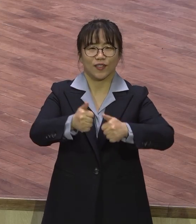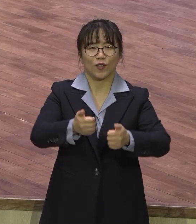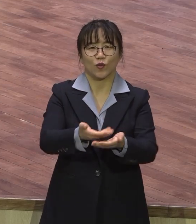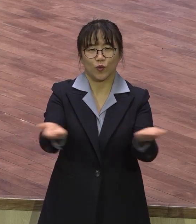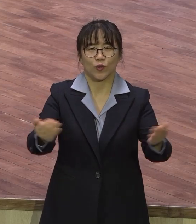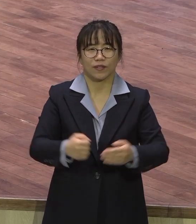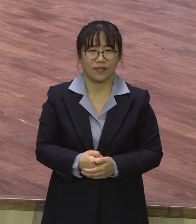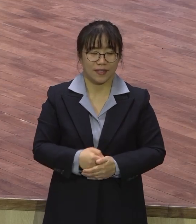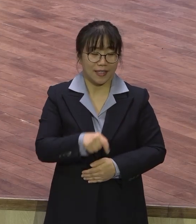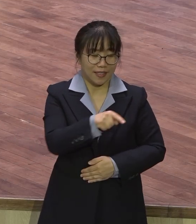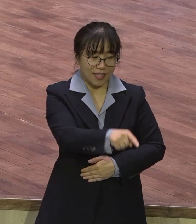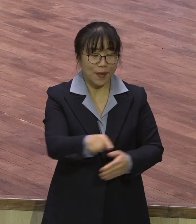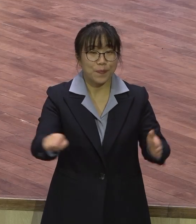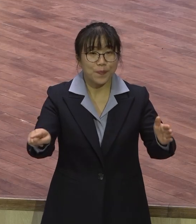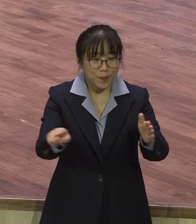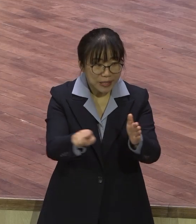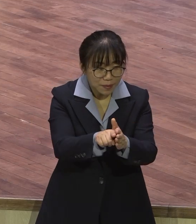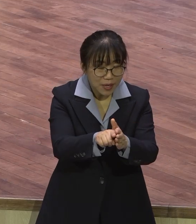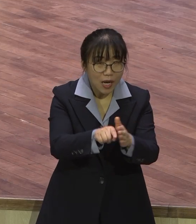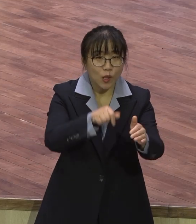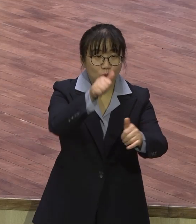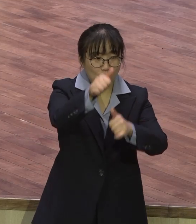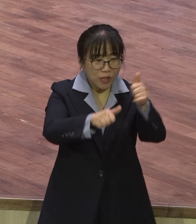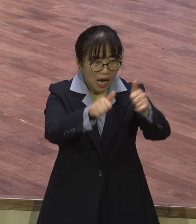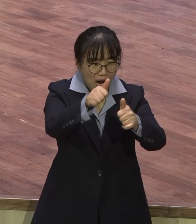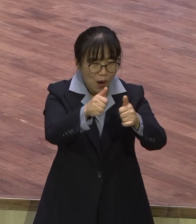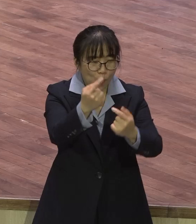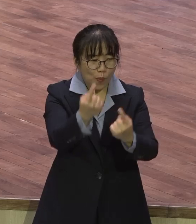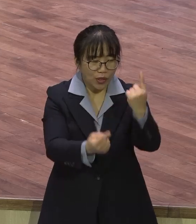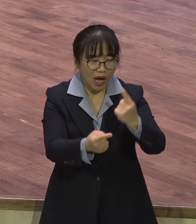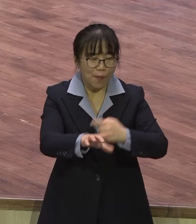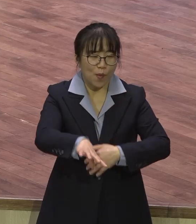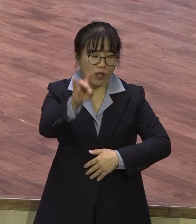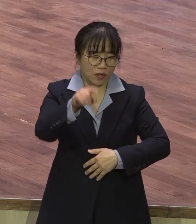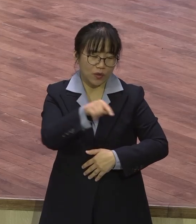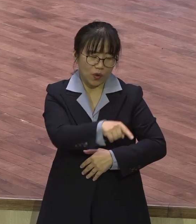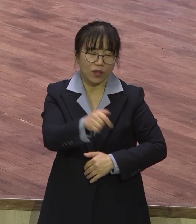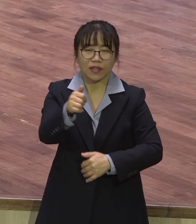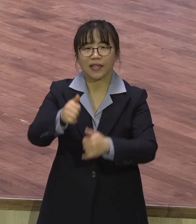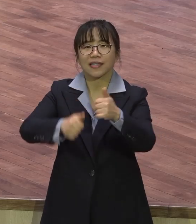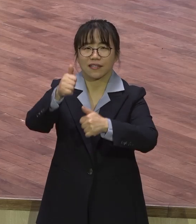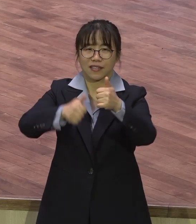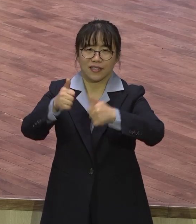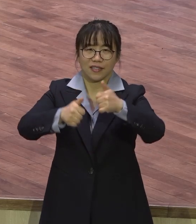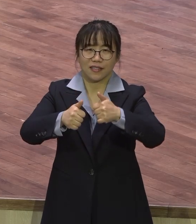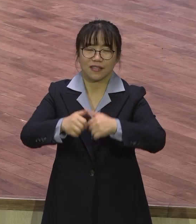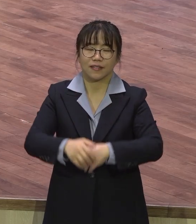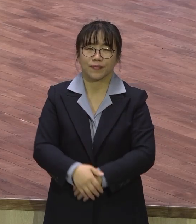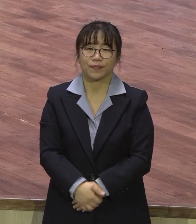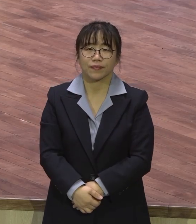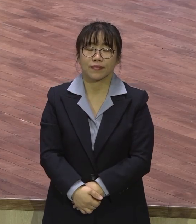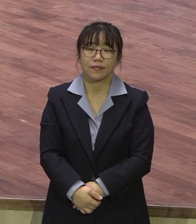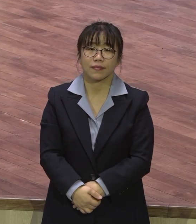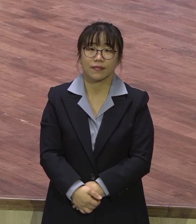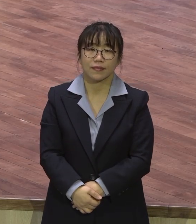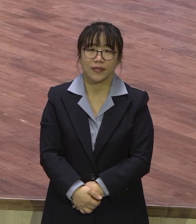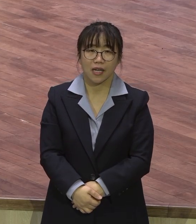믿음의 조상이 되기 전에 테스트 시험입니다 힘든 시험이요